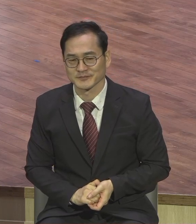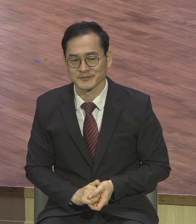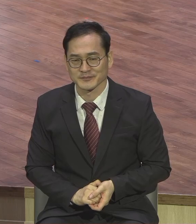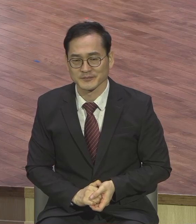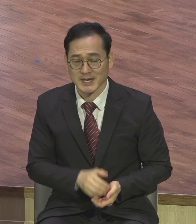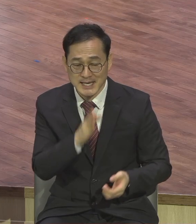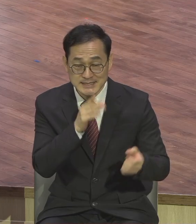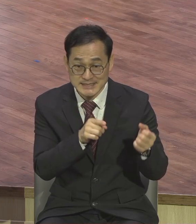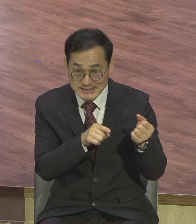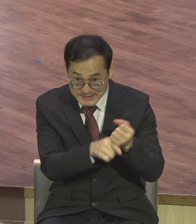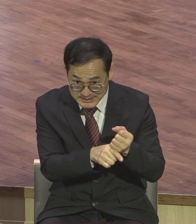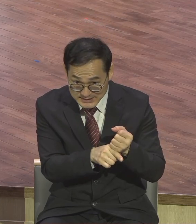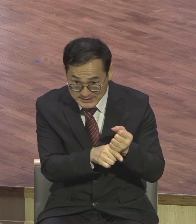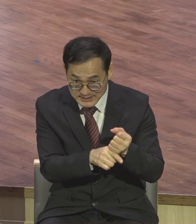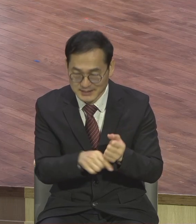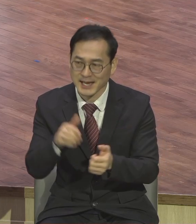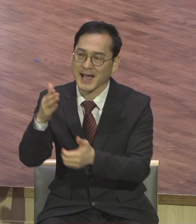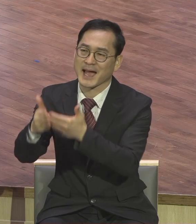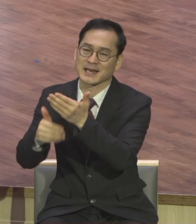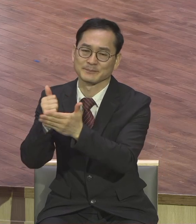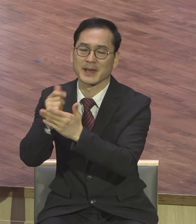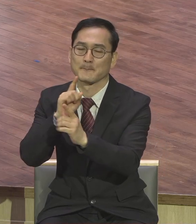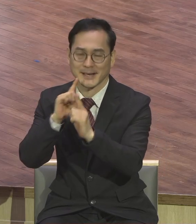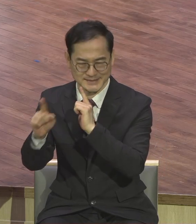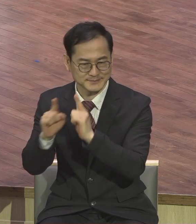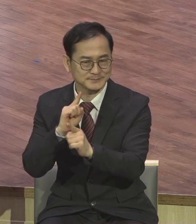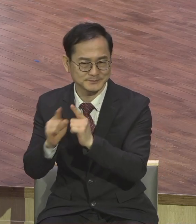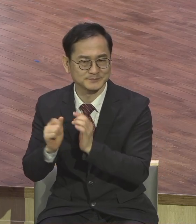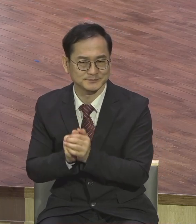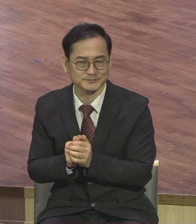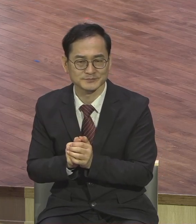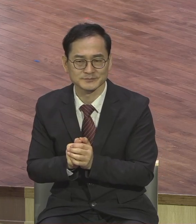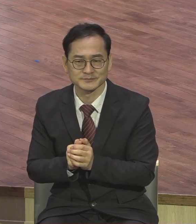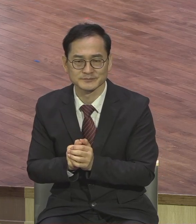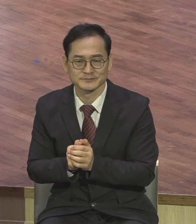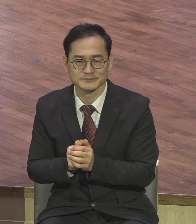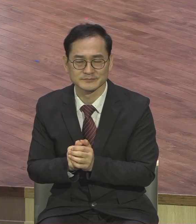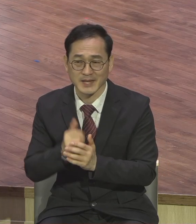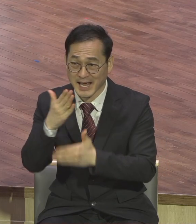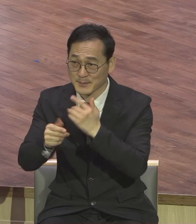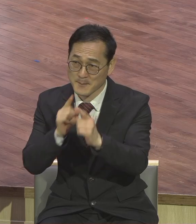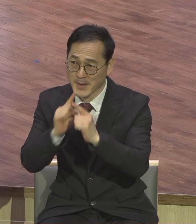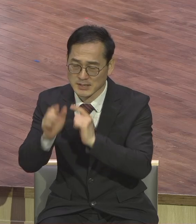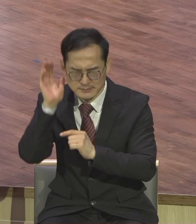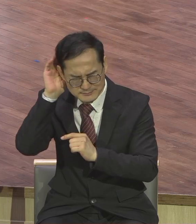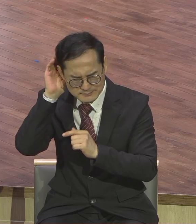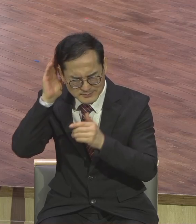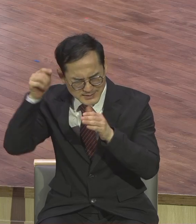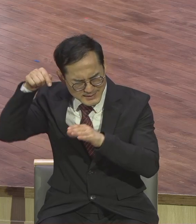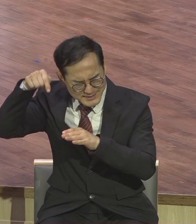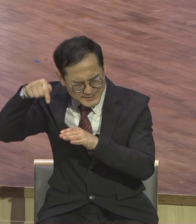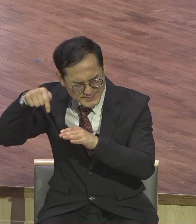여기서 진리가 바로 하나님의 말씀이에요. 하나님의 말씀을